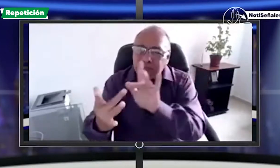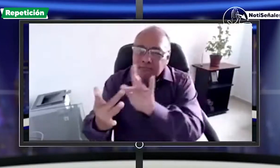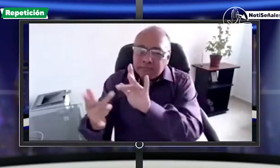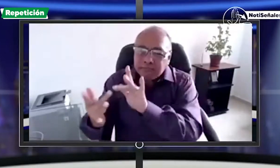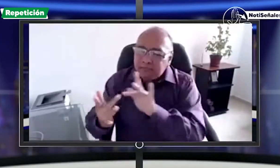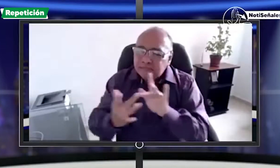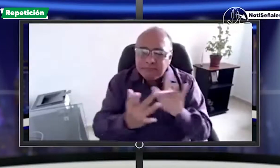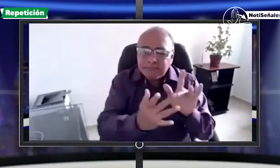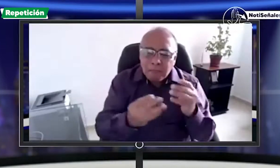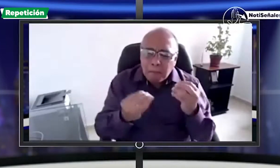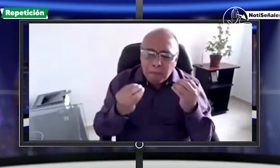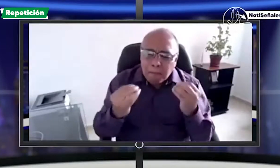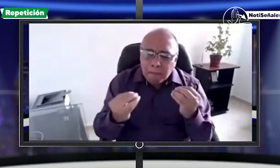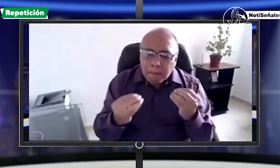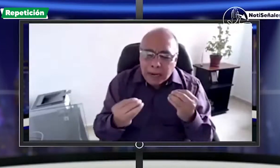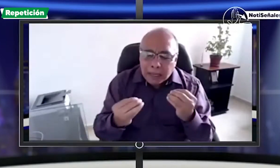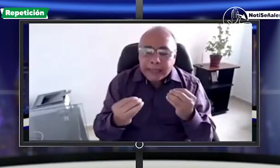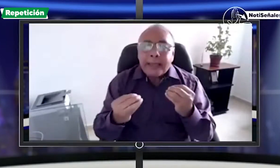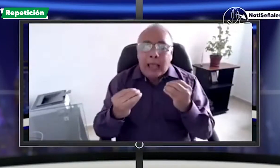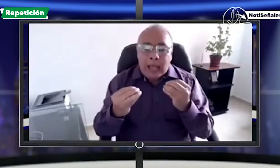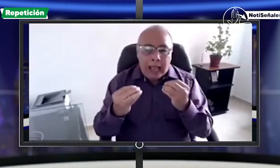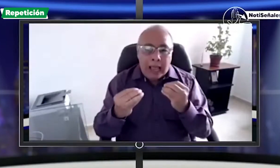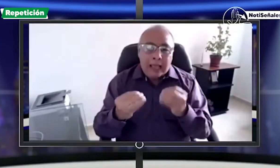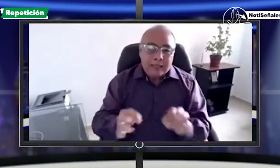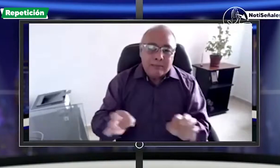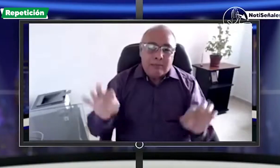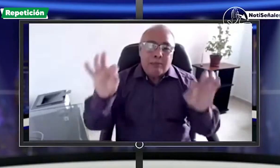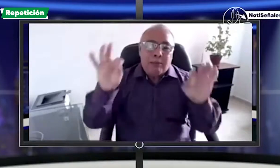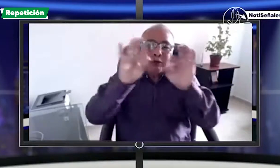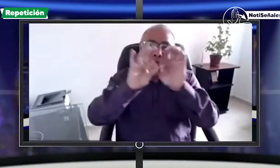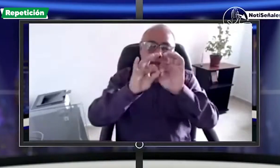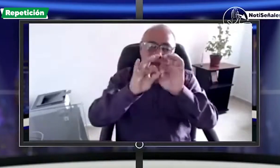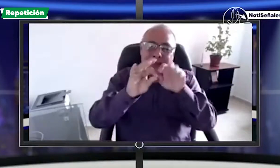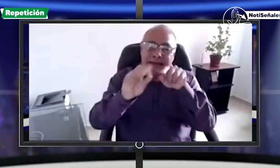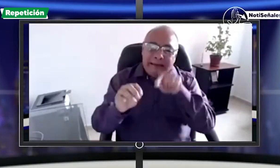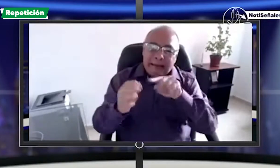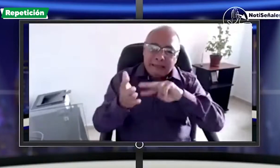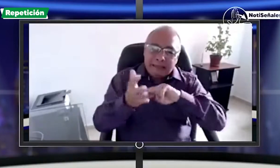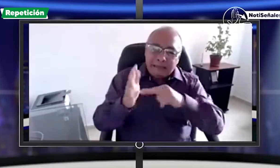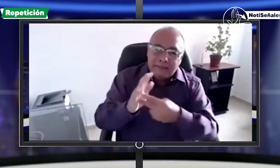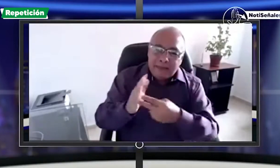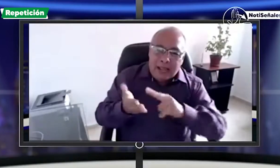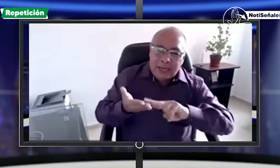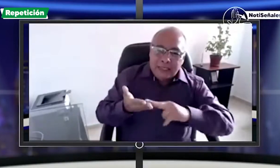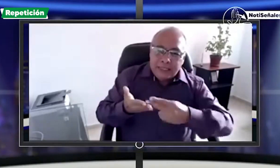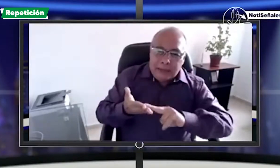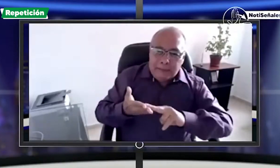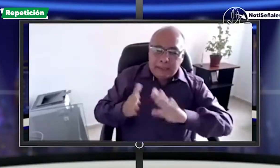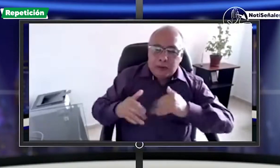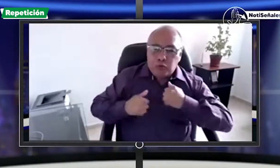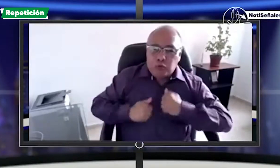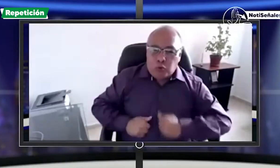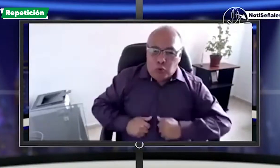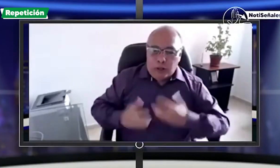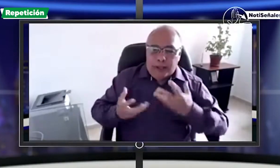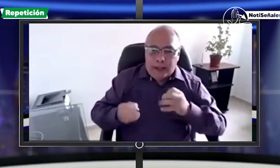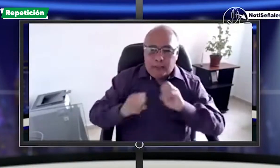ver con las áreas que tienden la discapacidad desde los entes territoriales. Nosotros nos hemos comunicado con